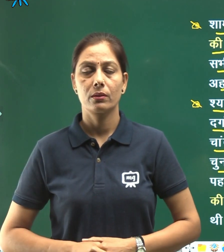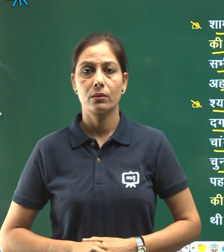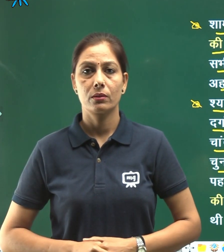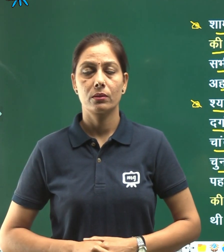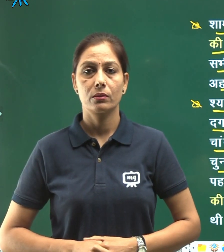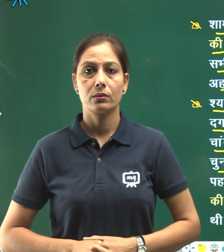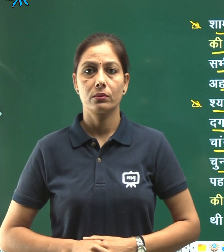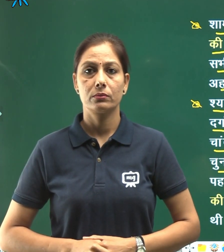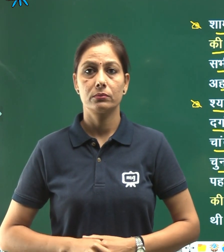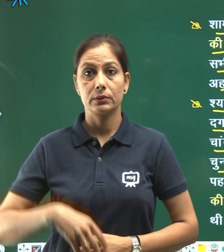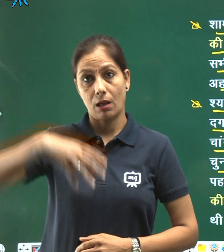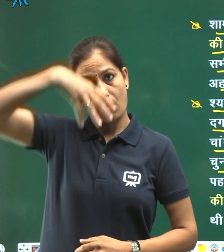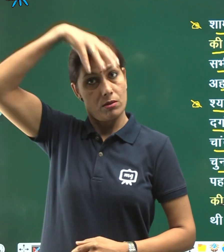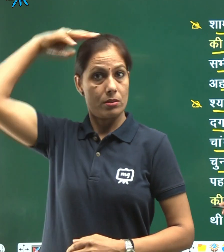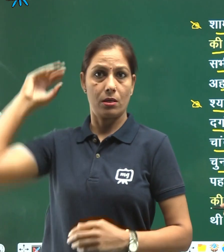शेर के बच्चे की उपाधि